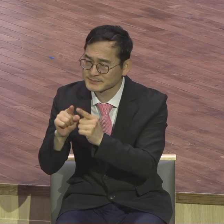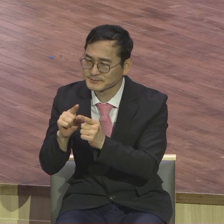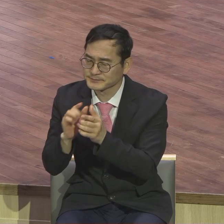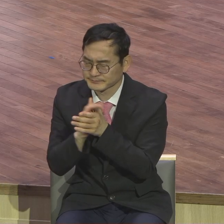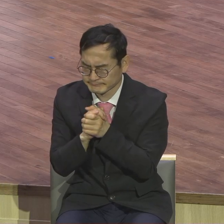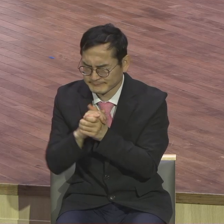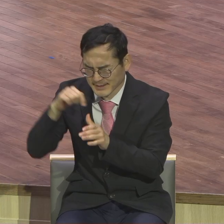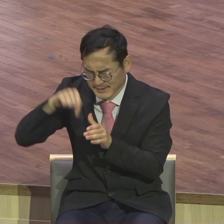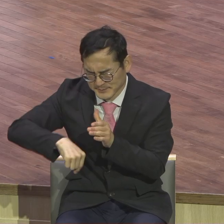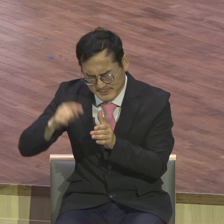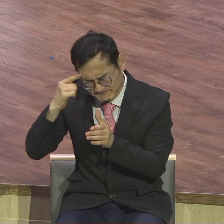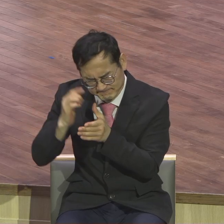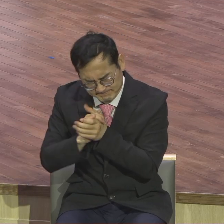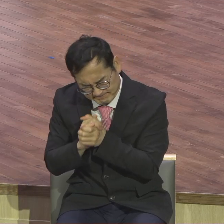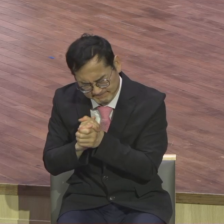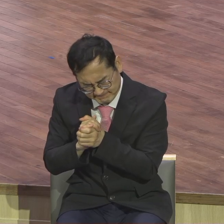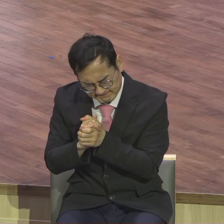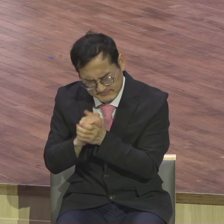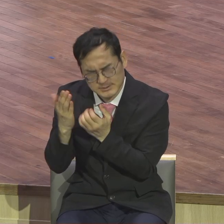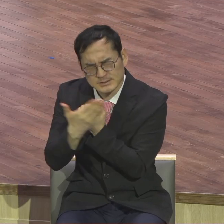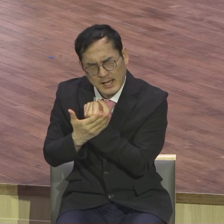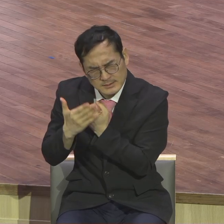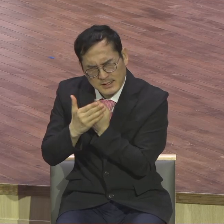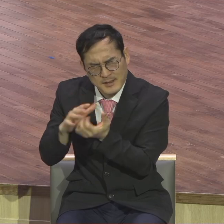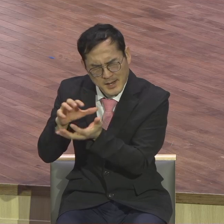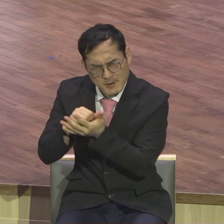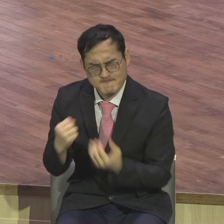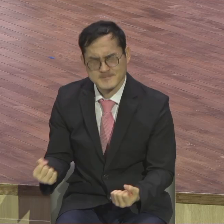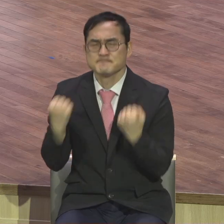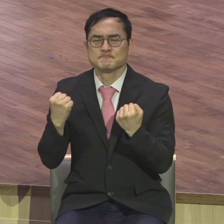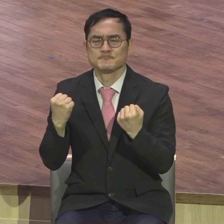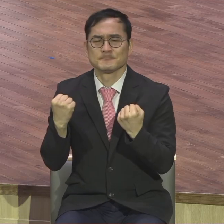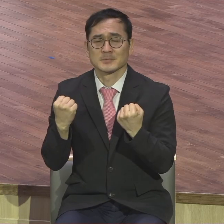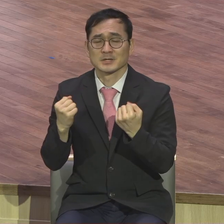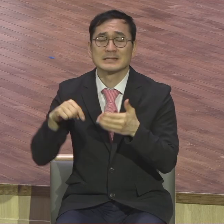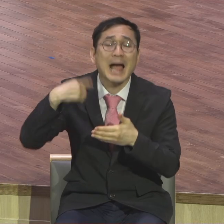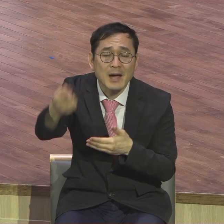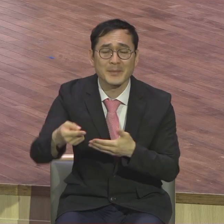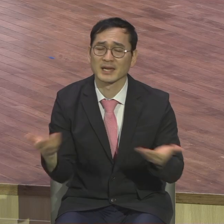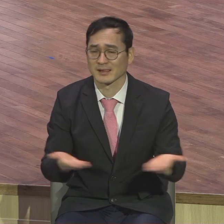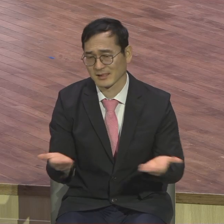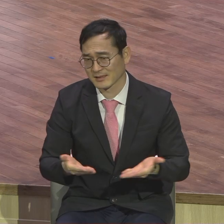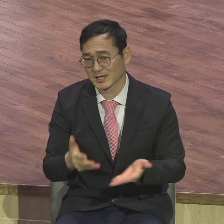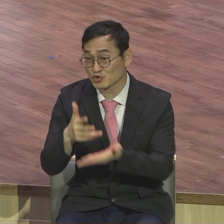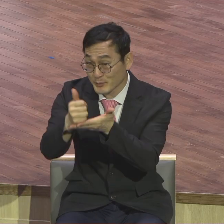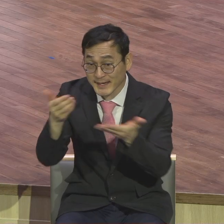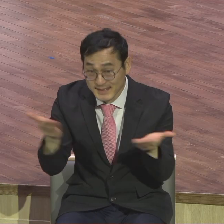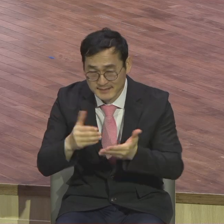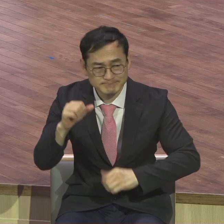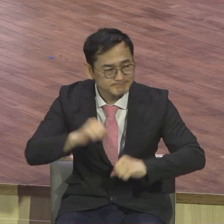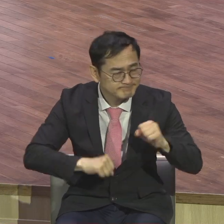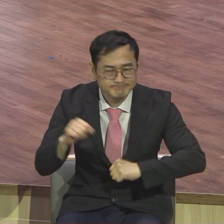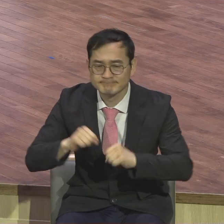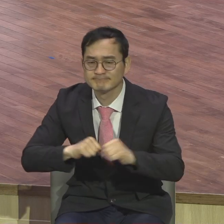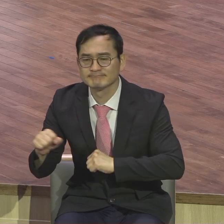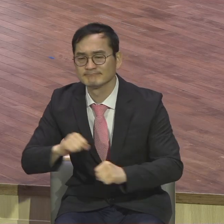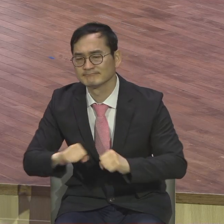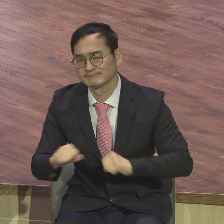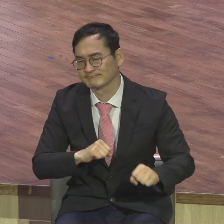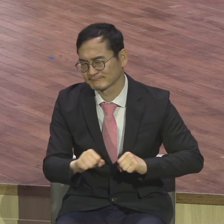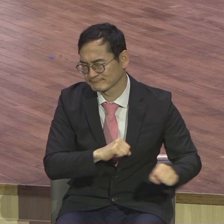말씀의 힘을 얻으라 이 말이요. 그 다음에 사역을 하든지 현장을 가든지 그 다음입니다. 그 다음